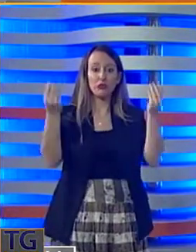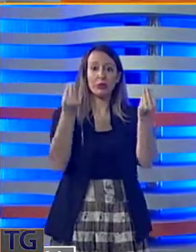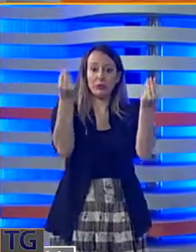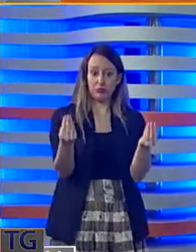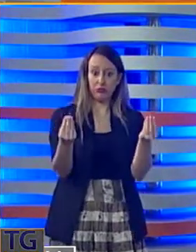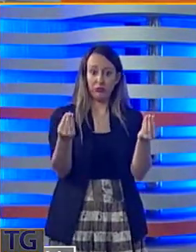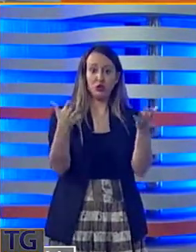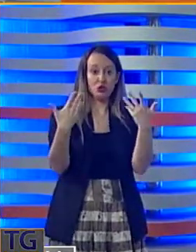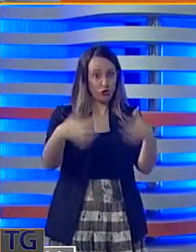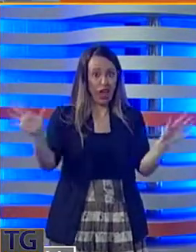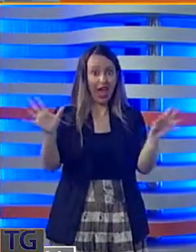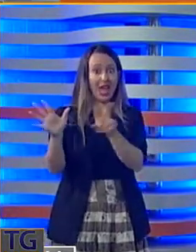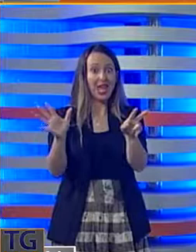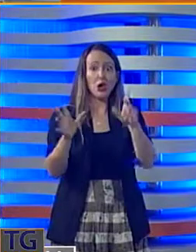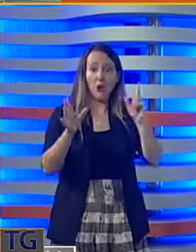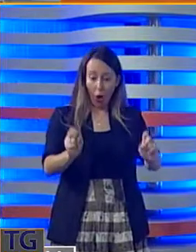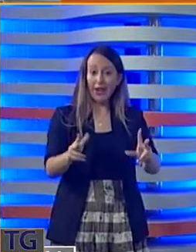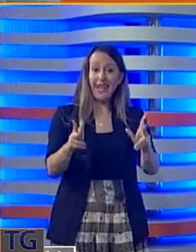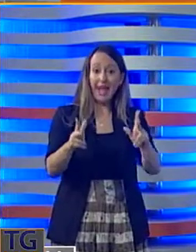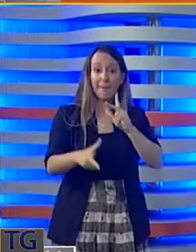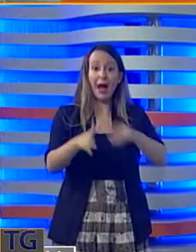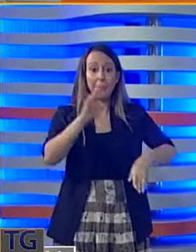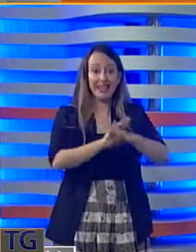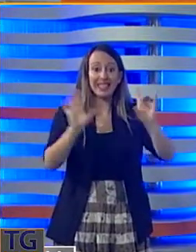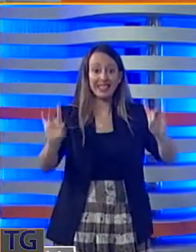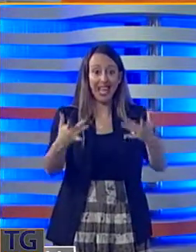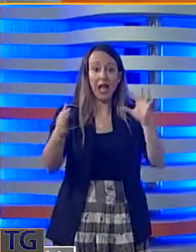del megafono da presentare entro oggi.